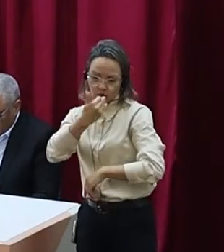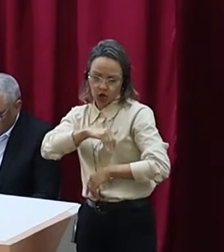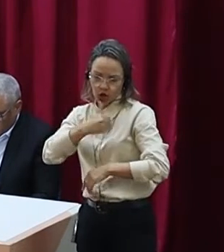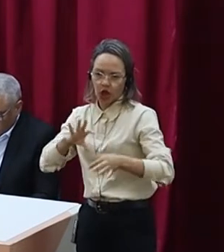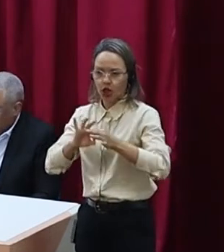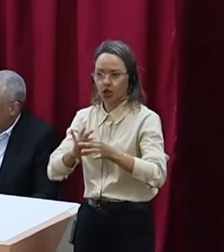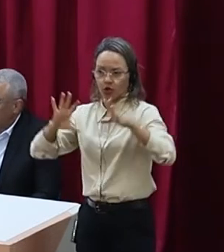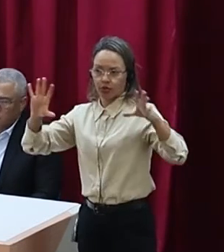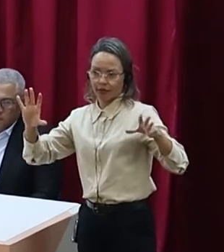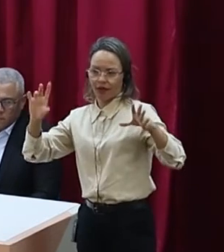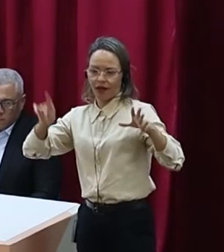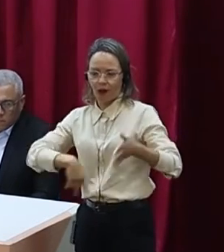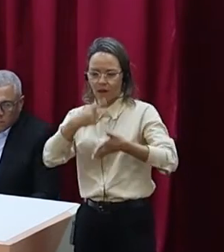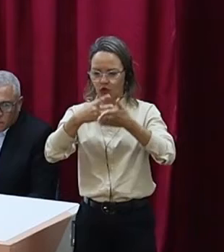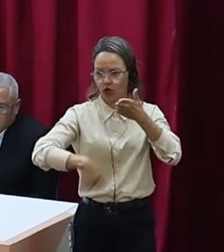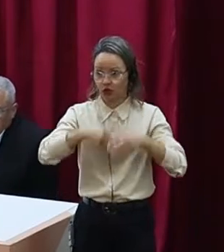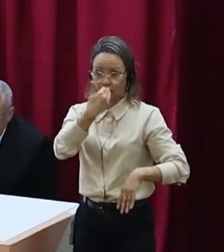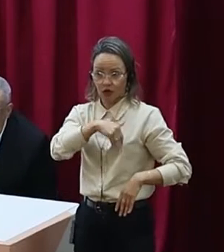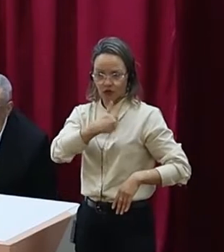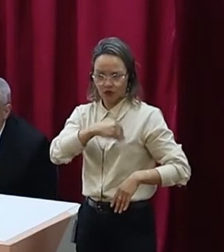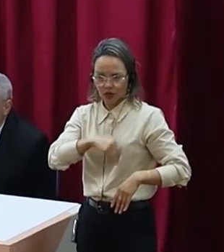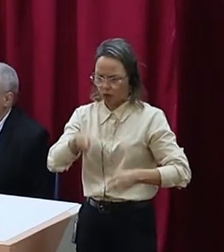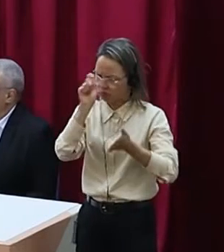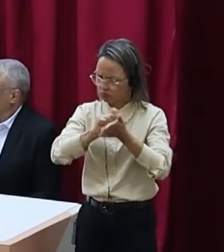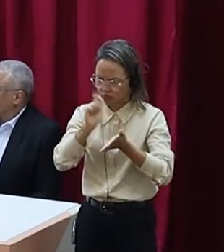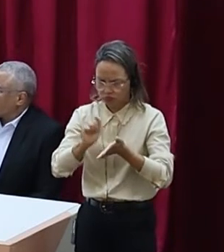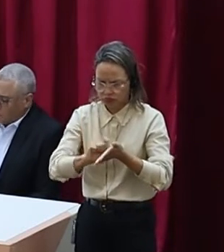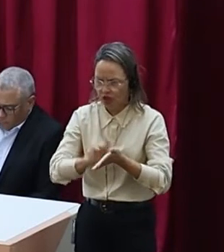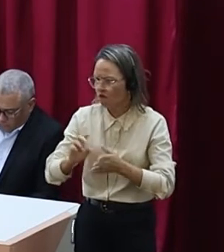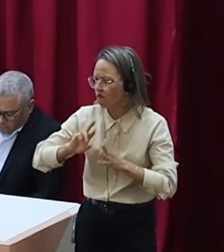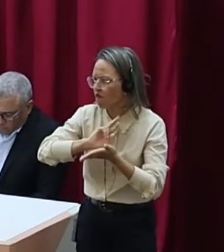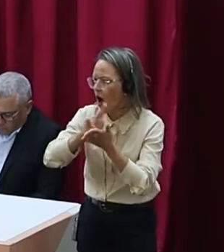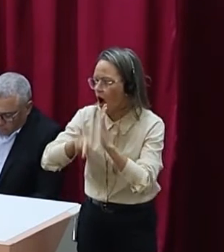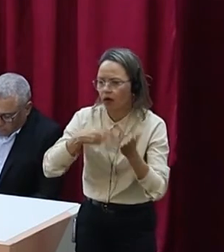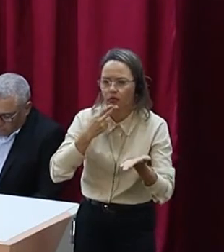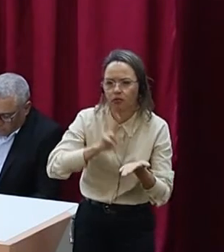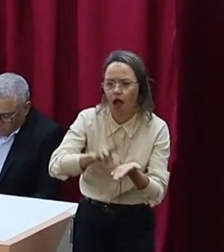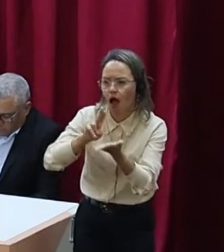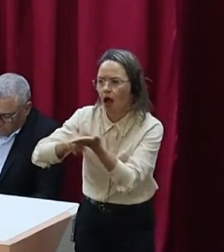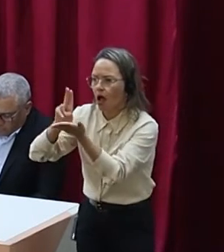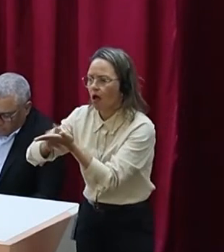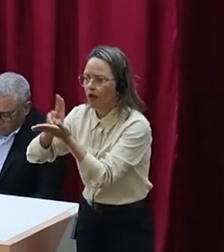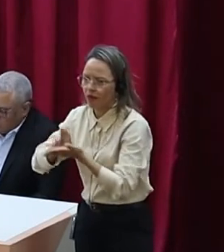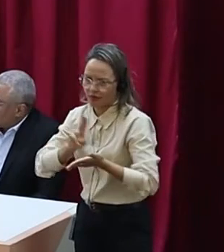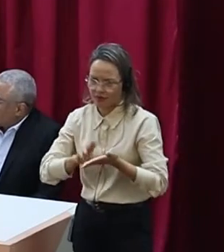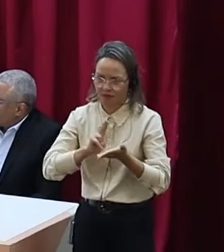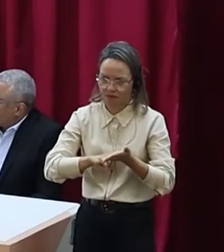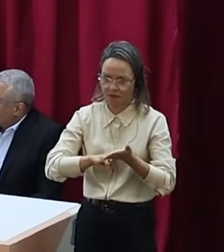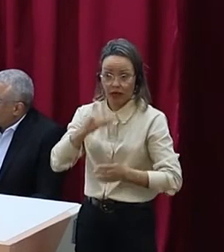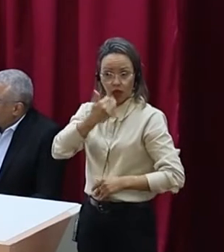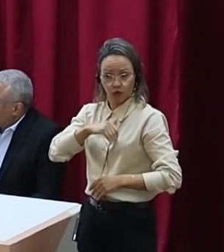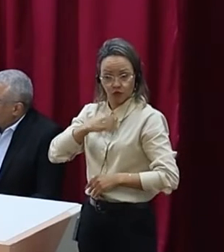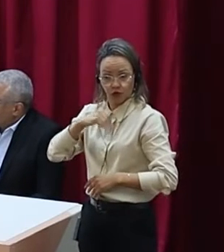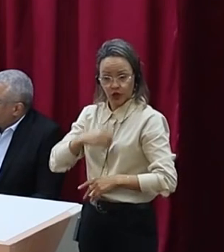Argentina. Y él escribió varias cartas en guaraní y en castellano. Así también Argentina, la